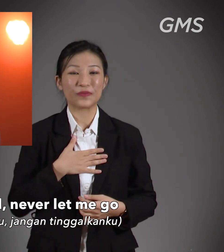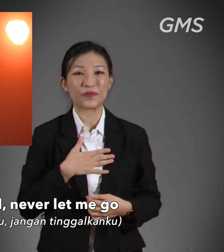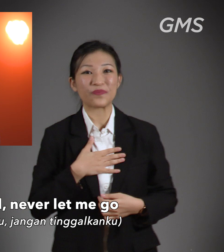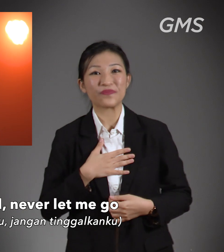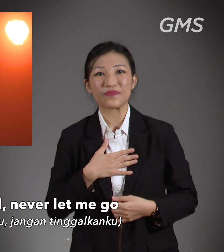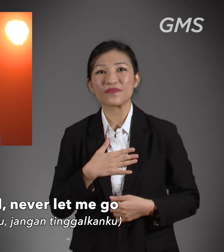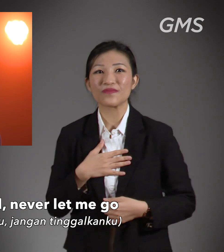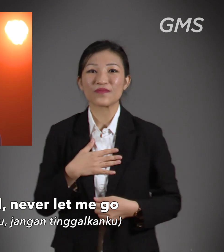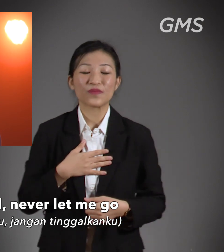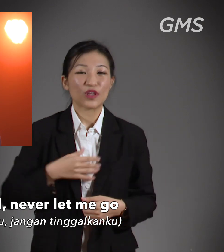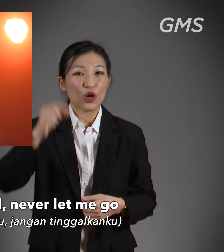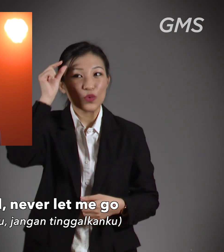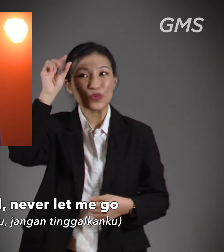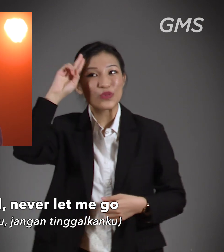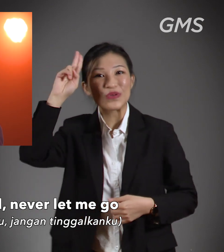never lets me go.